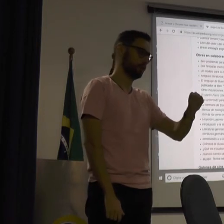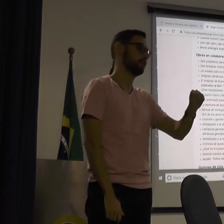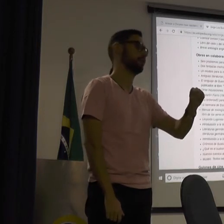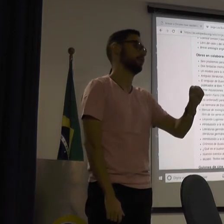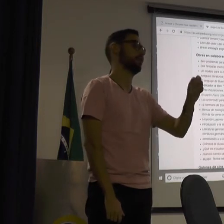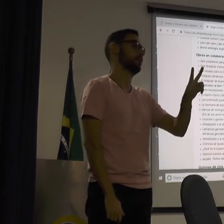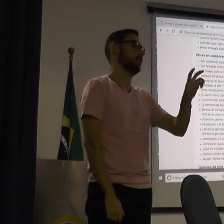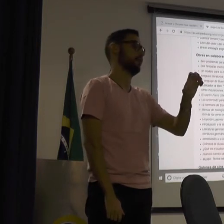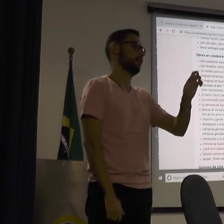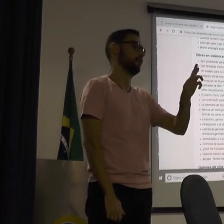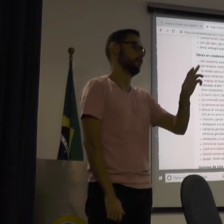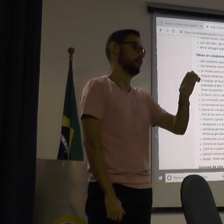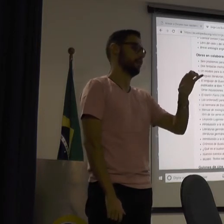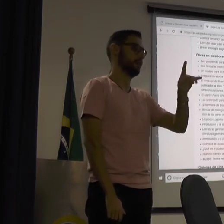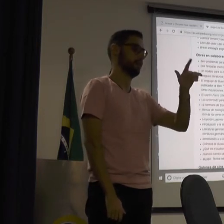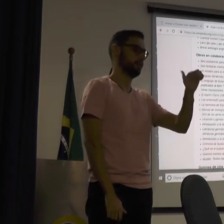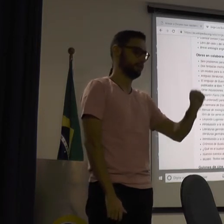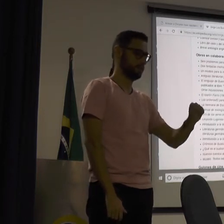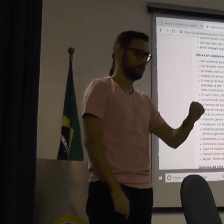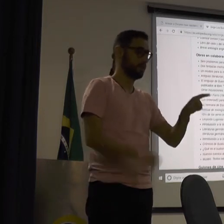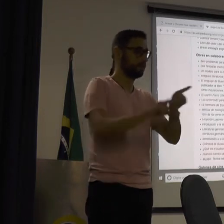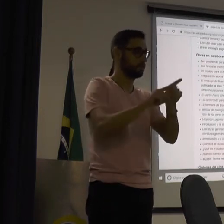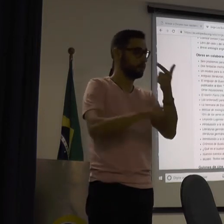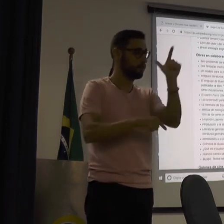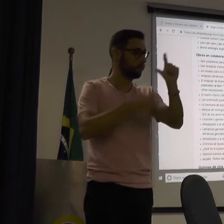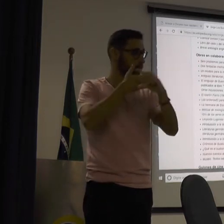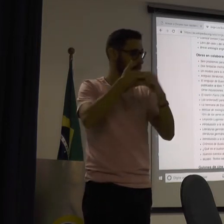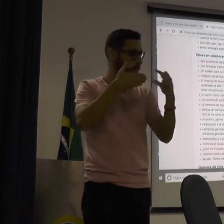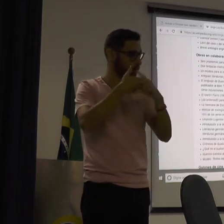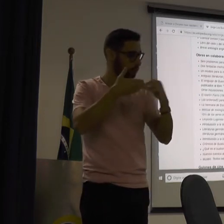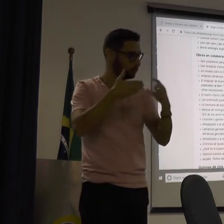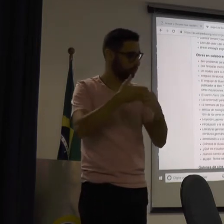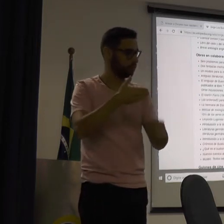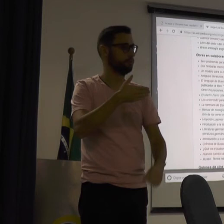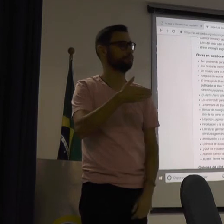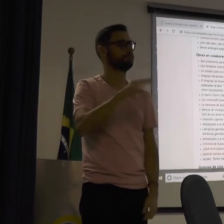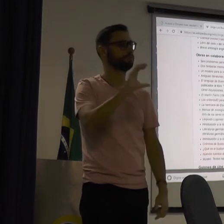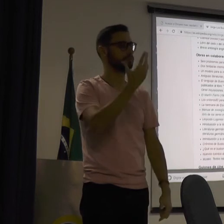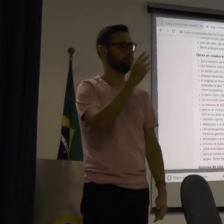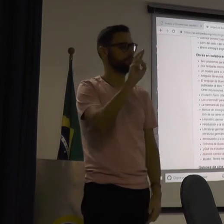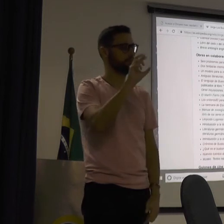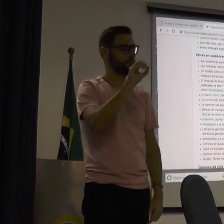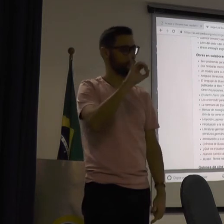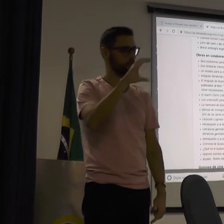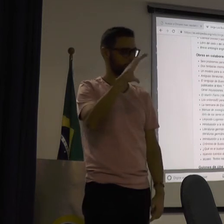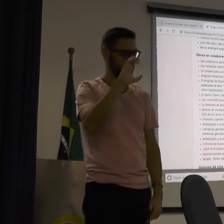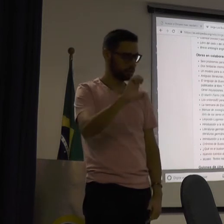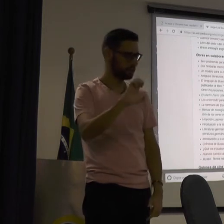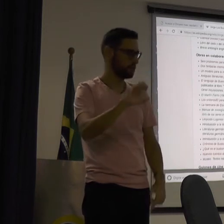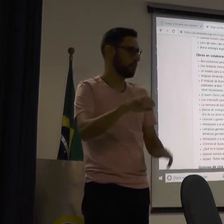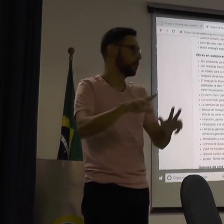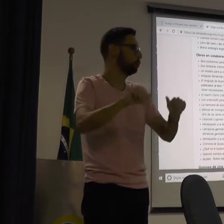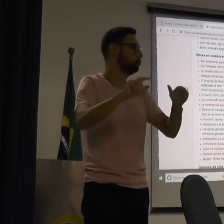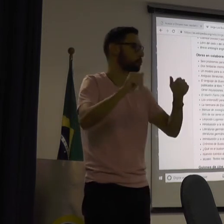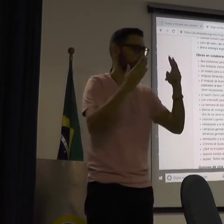Joyce. E perguntaram várias vezes para o Guimarães Rosa: você é influenciado pelo... Não, nunca li o Joyce.